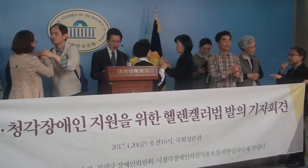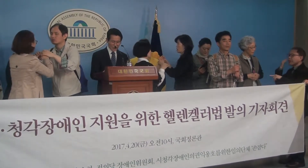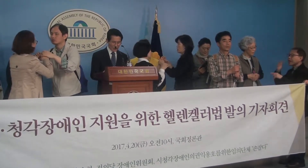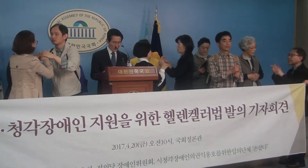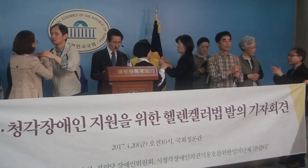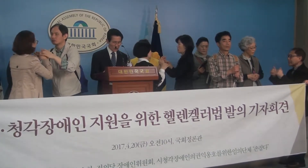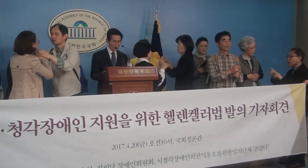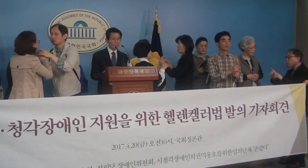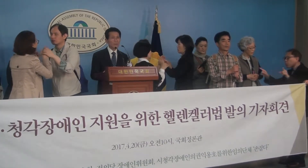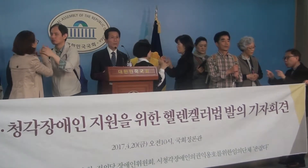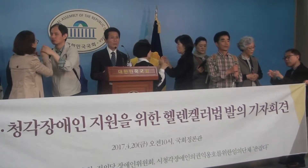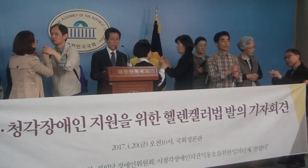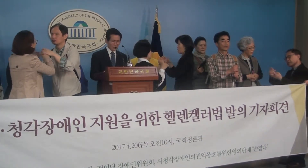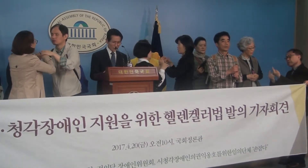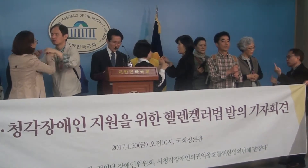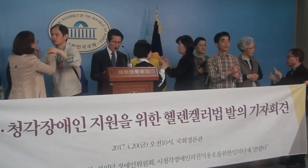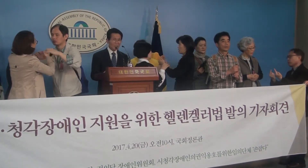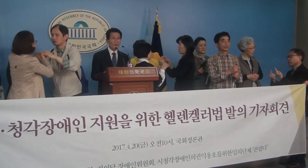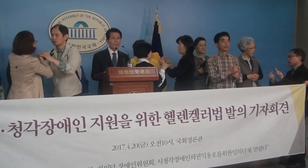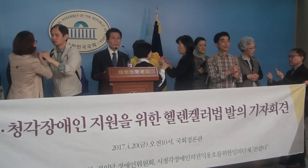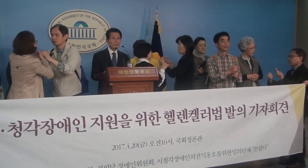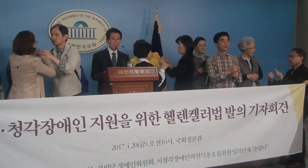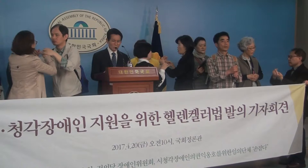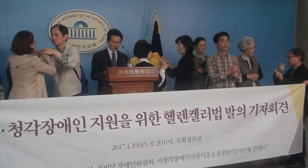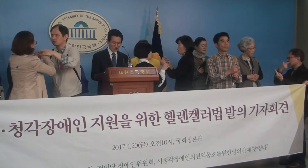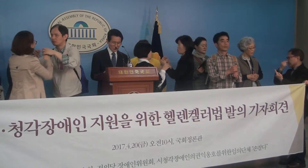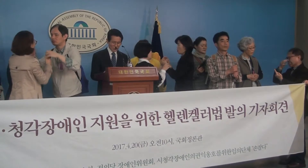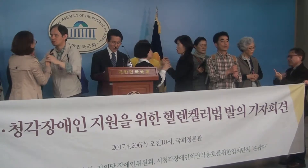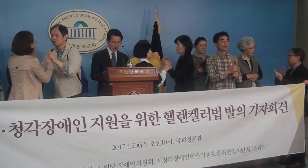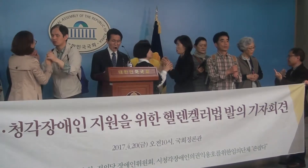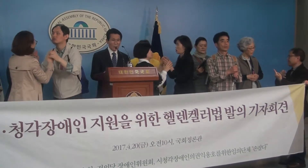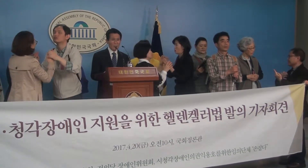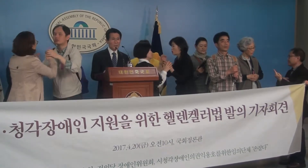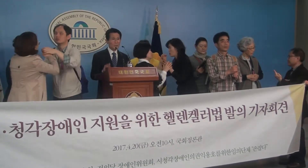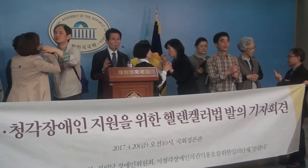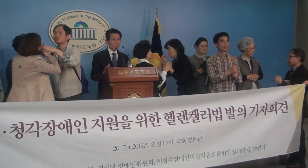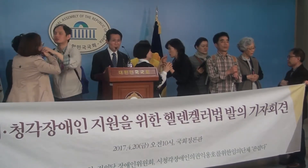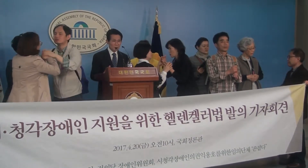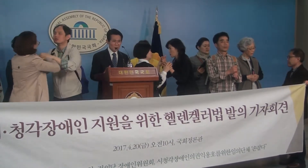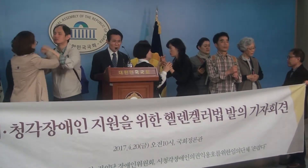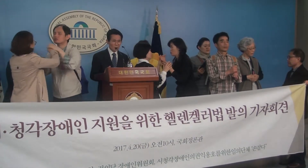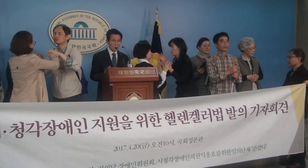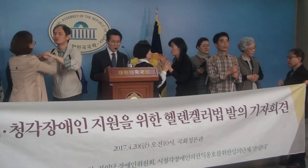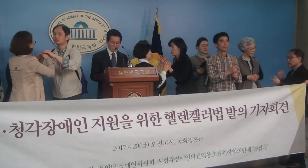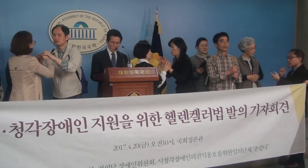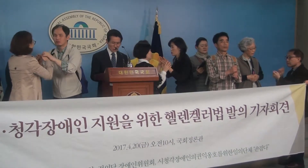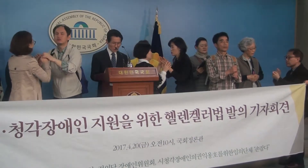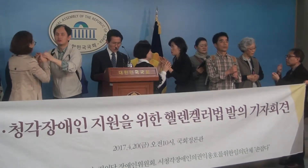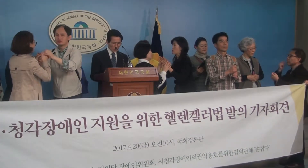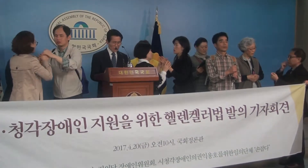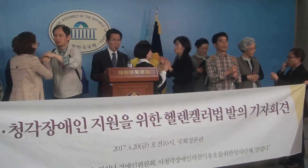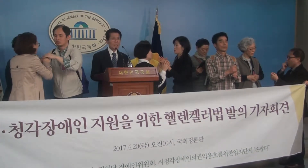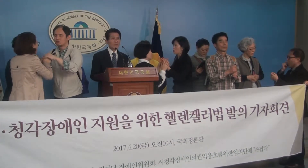장애인은 일반 장애인과 비교해서 더 열악한 환경에 놓여 있습니다. 의료적 접근성도